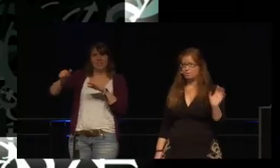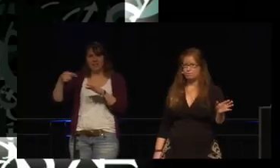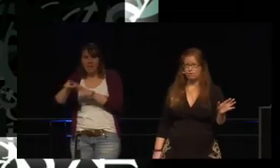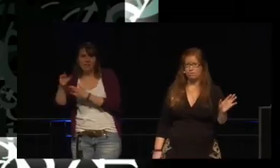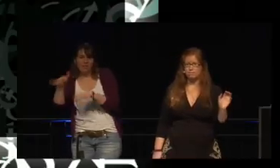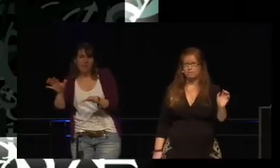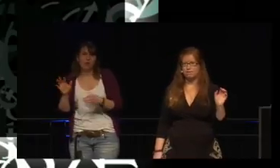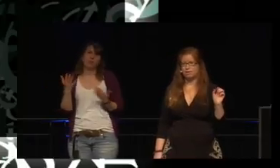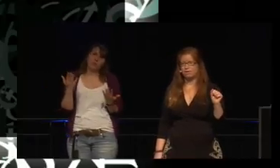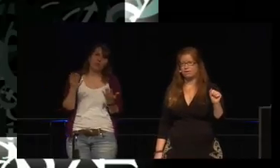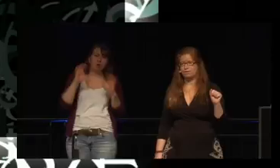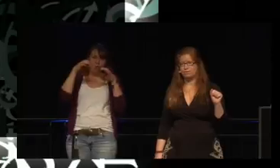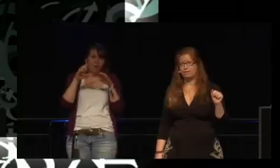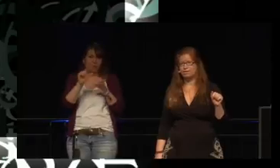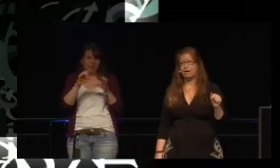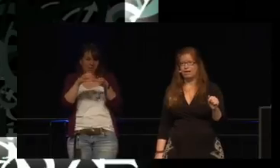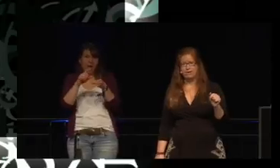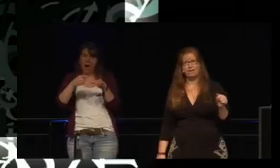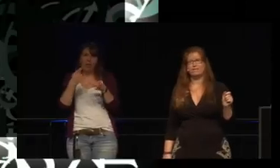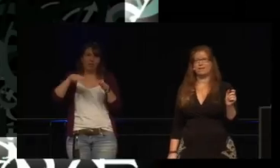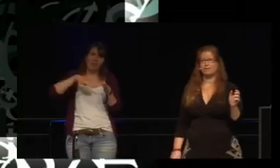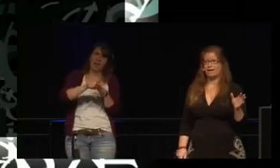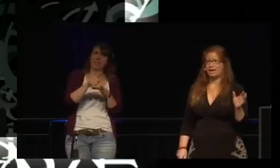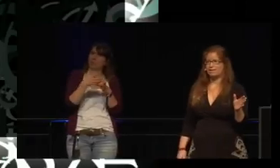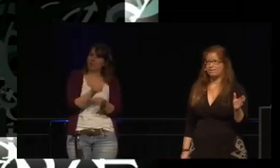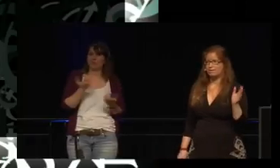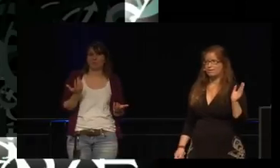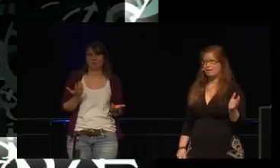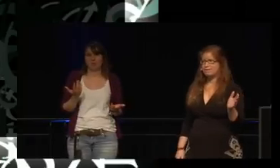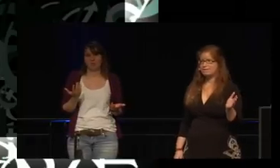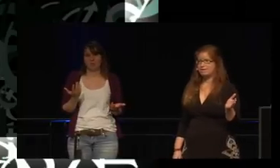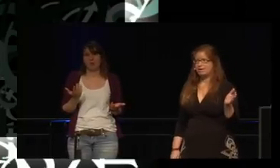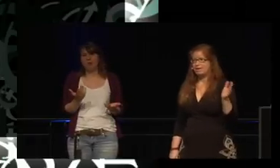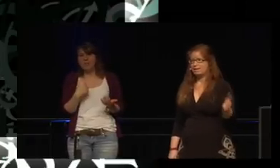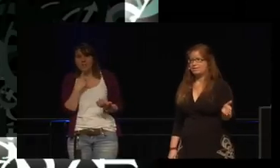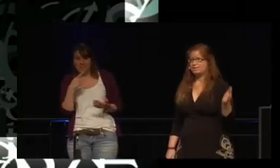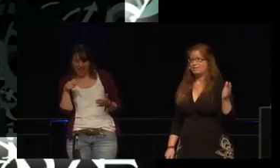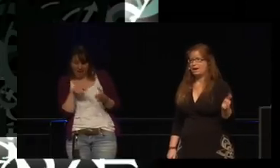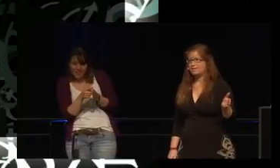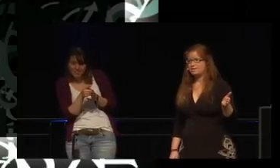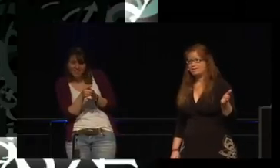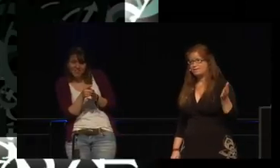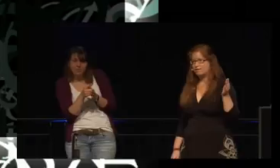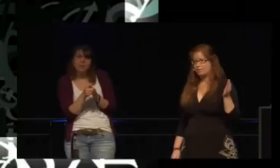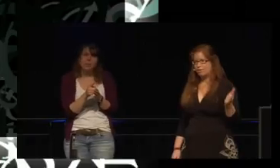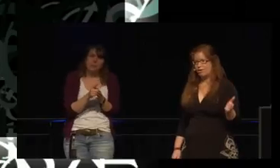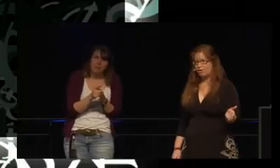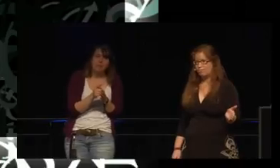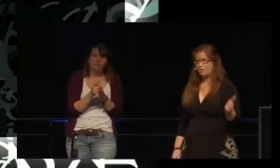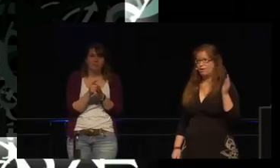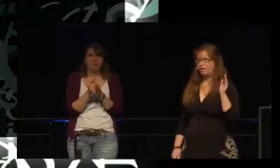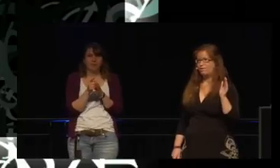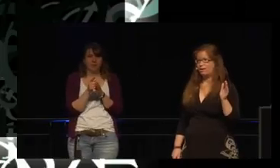2017. Por supuesto, ambos problemas fueron solucionados. Cuando